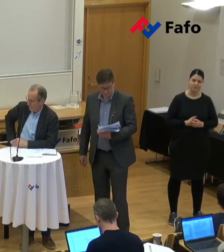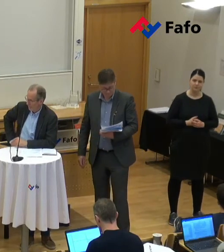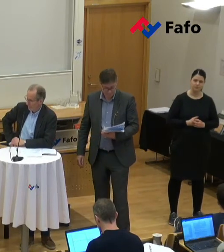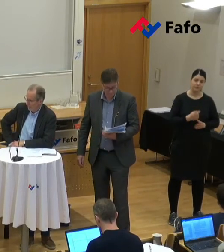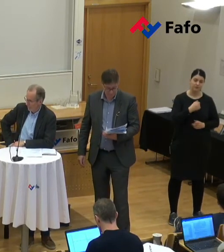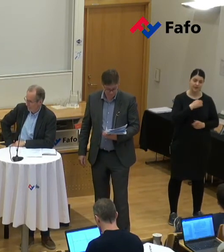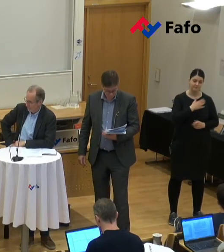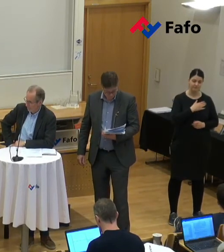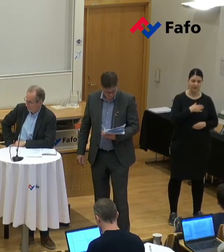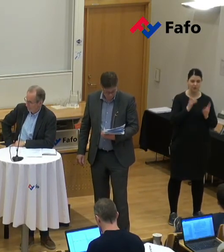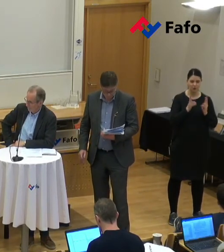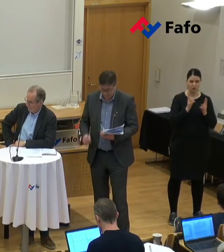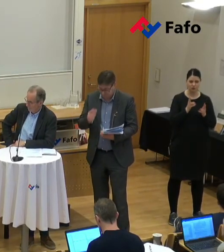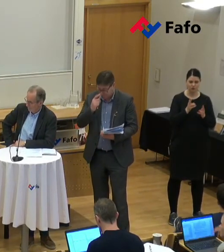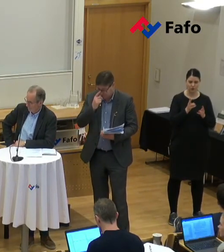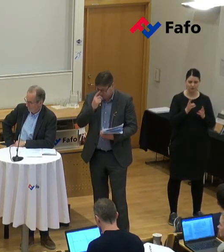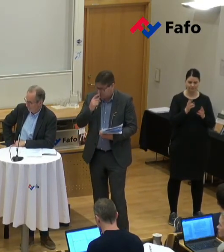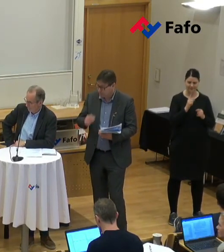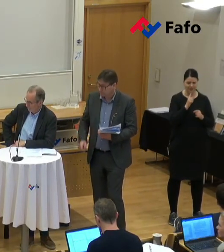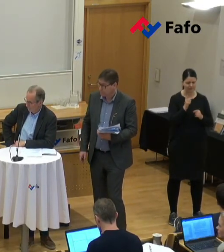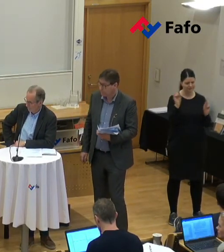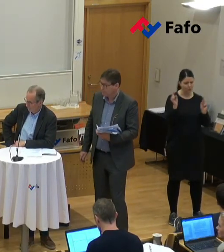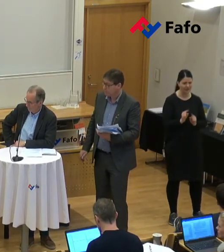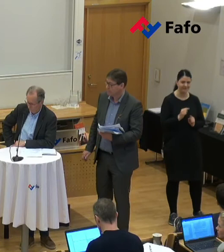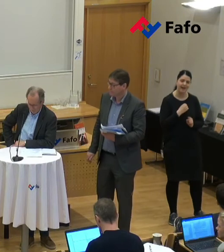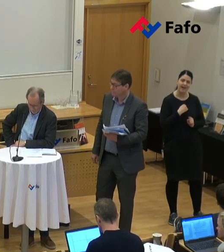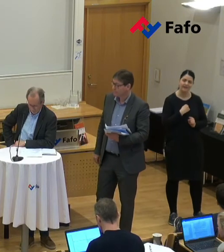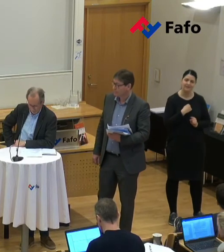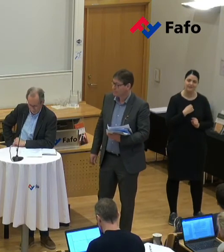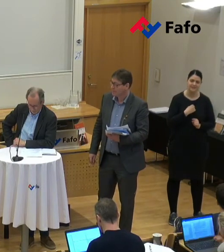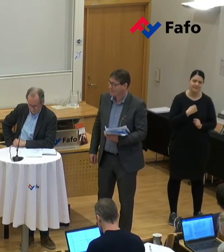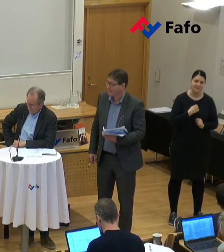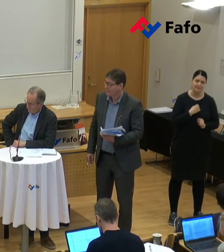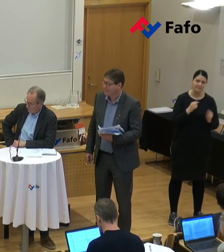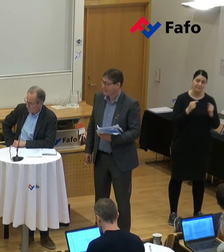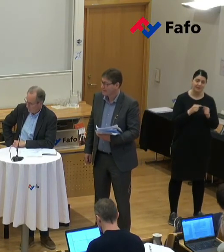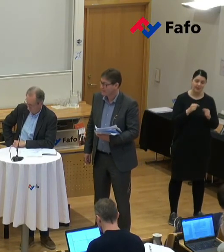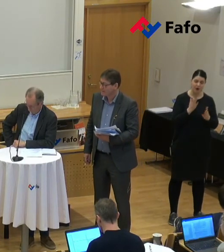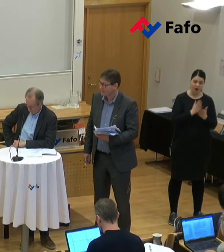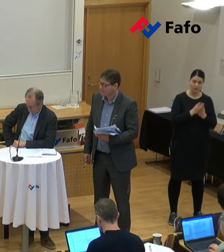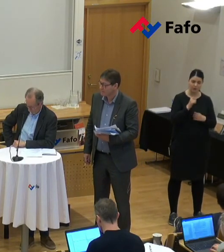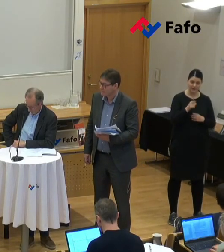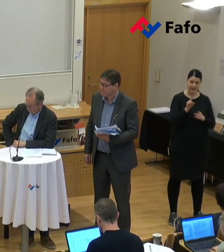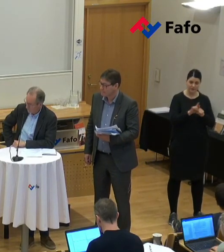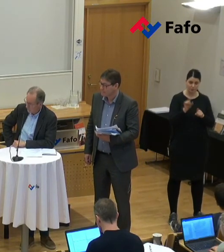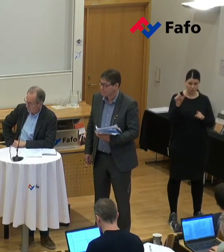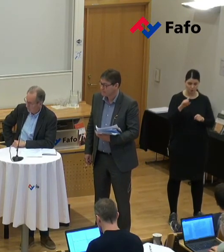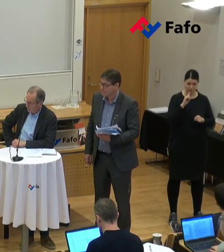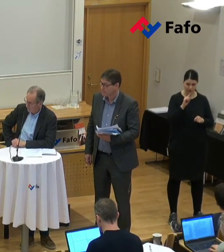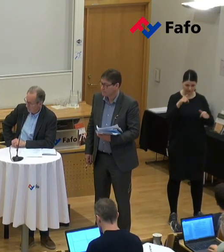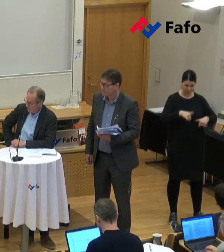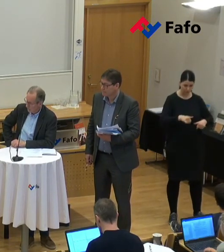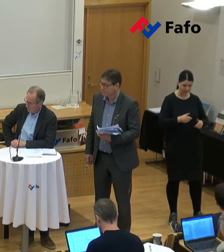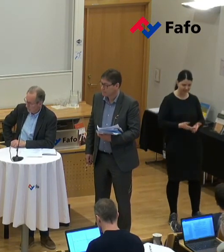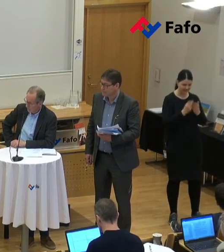Og jeg ville også, jeg fikk sagt for lite om IPS for tiden gikk, men det var akkurat noe av det Linn nå sa, at det hjelper